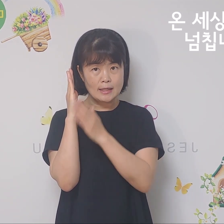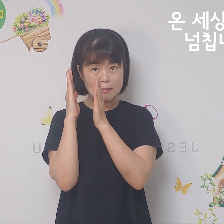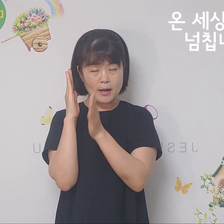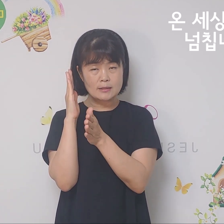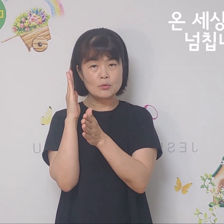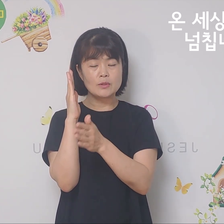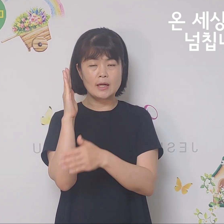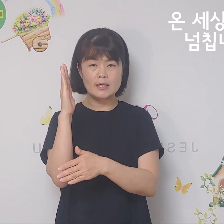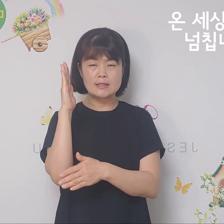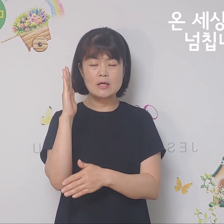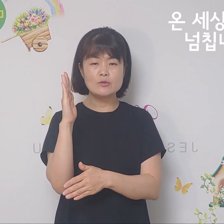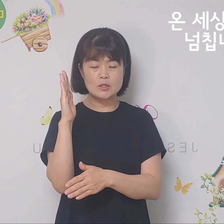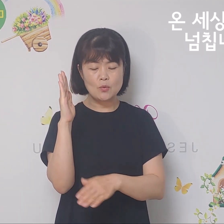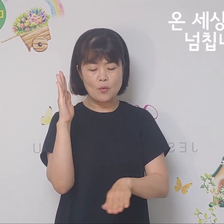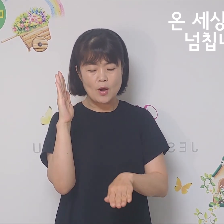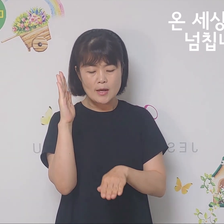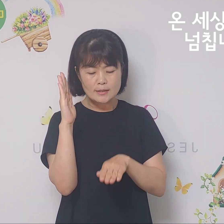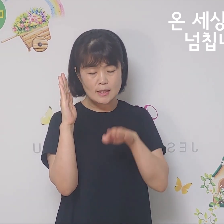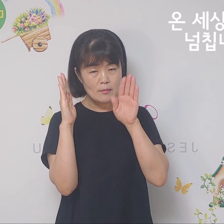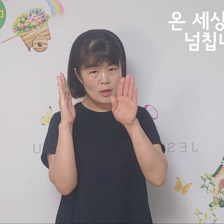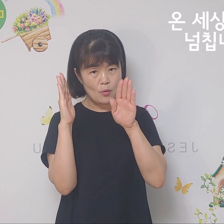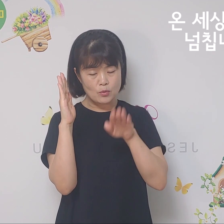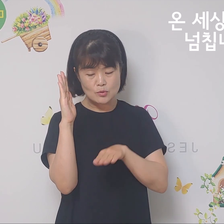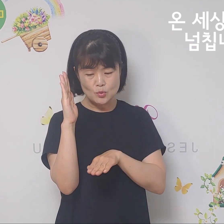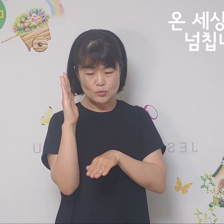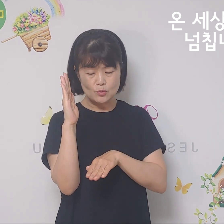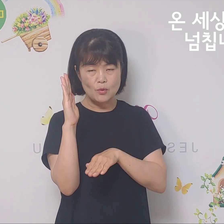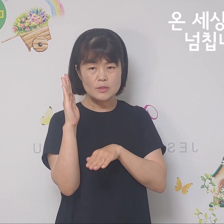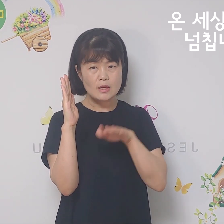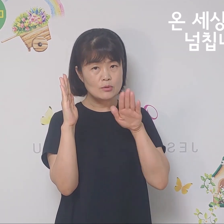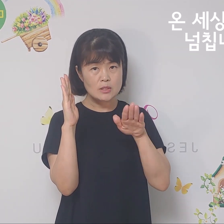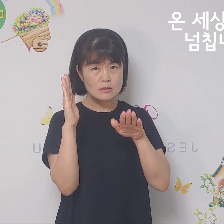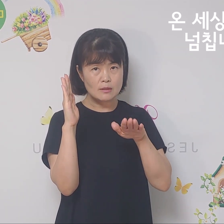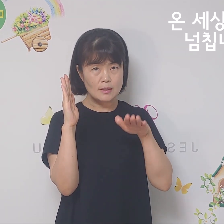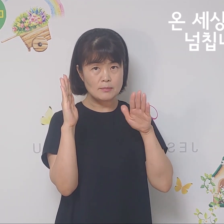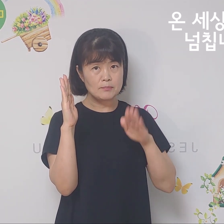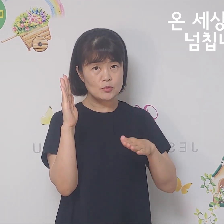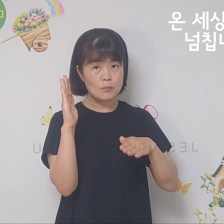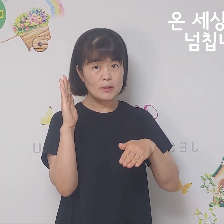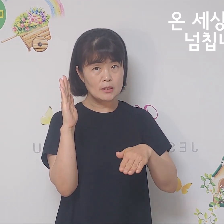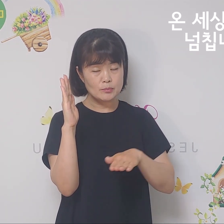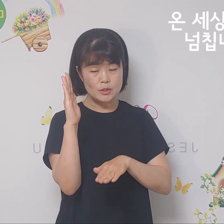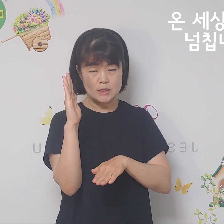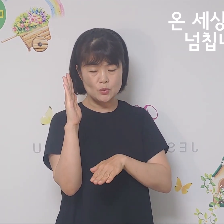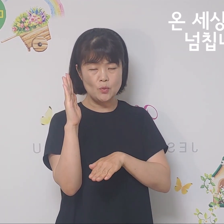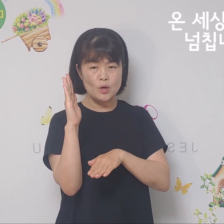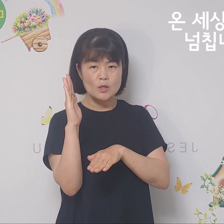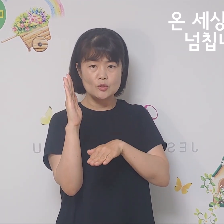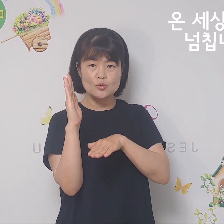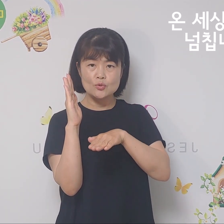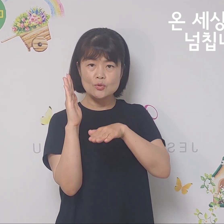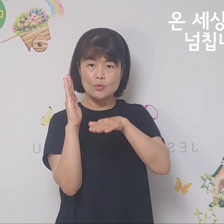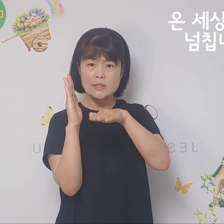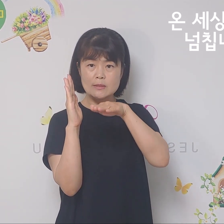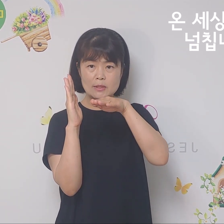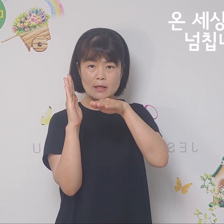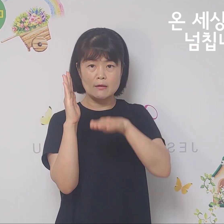날이 바깥으로 나가게 세우시고 그 다음에 오른손으로 그러니까 손바닥을 붙이시고 쭉 올리시면 돼요.